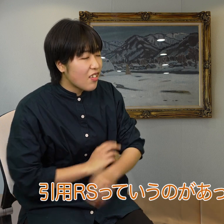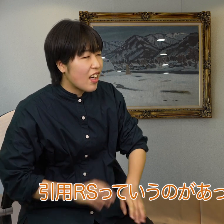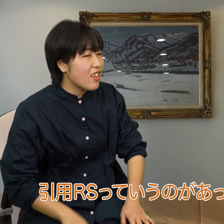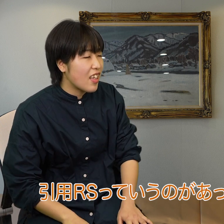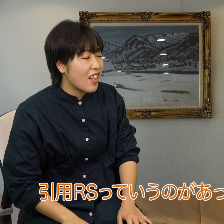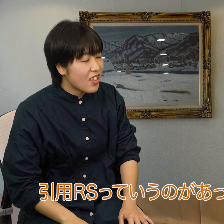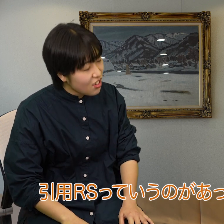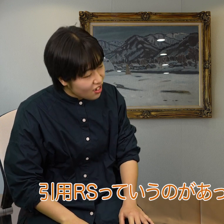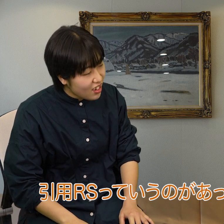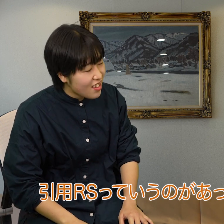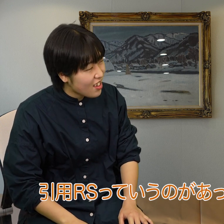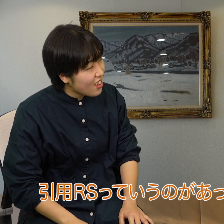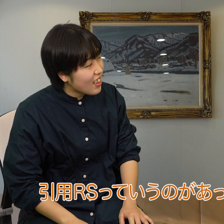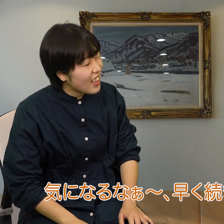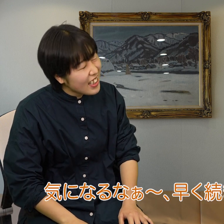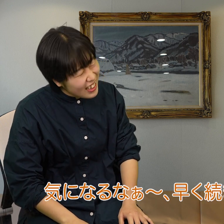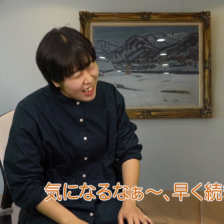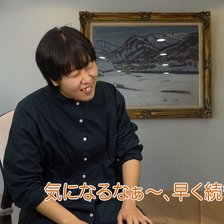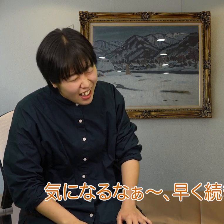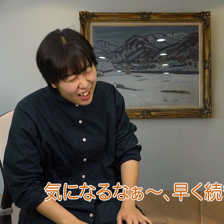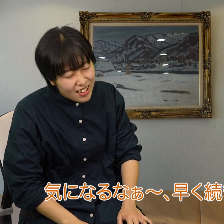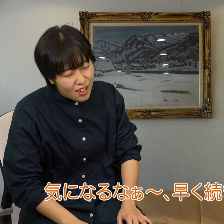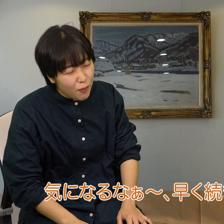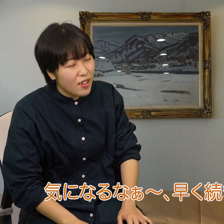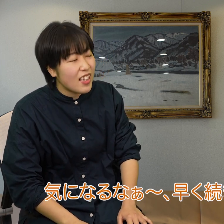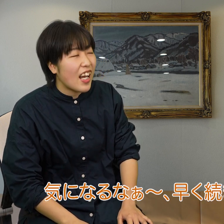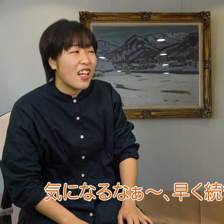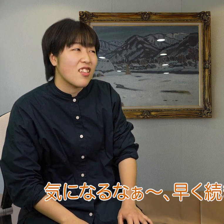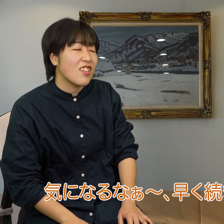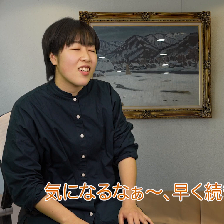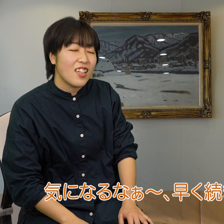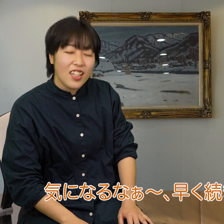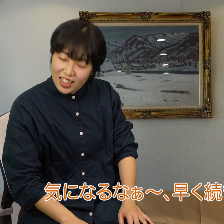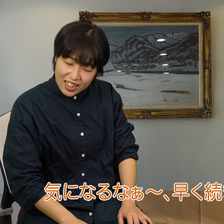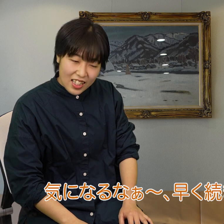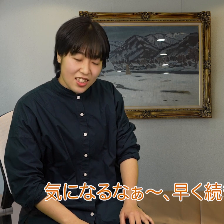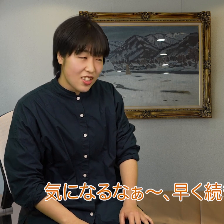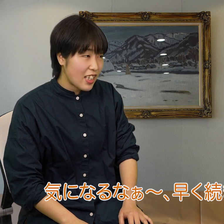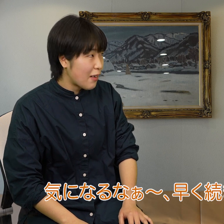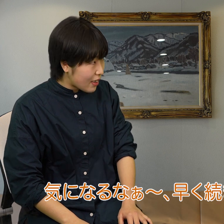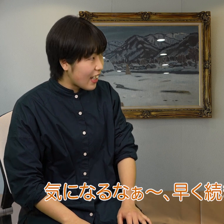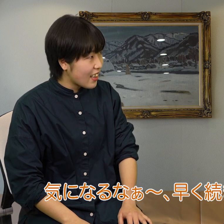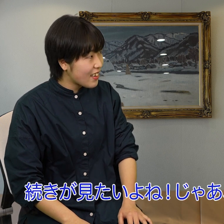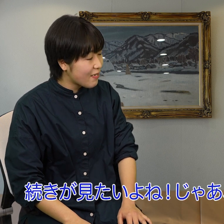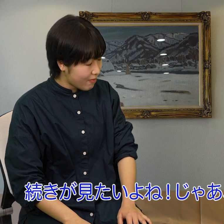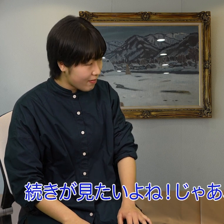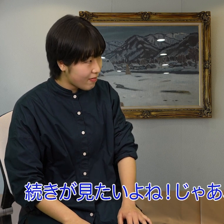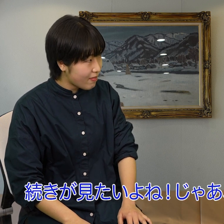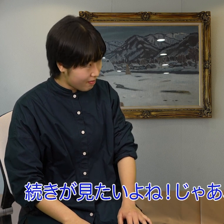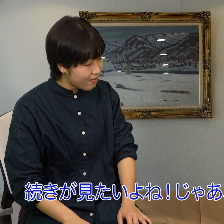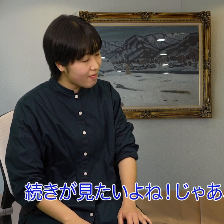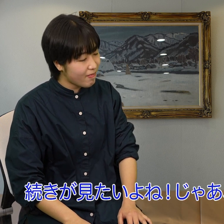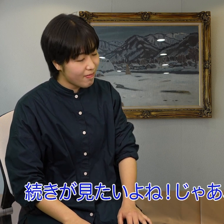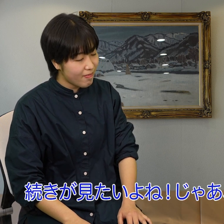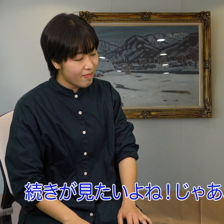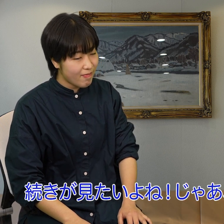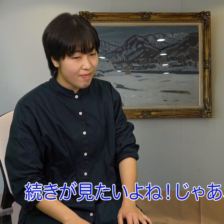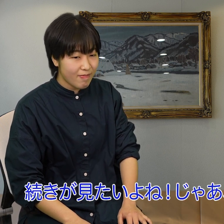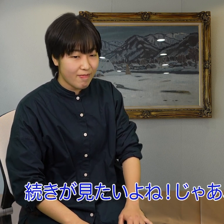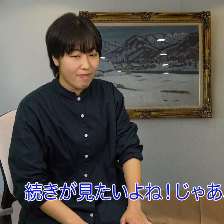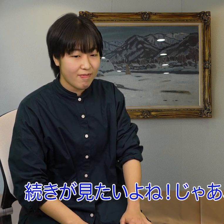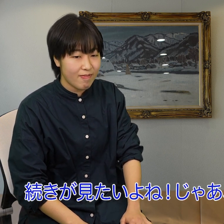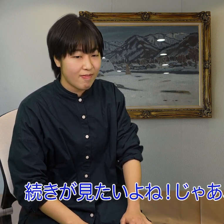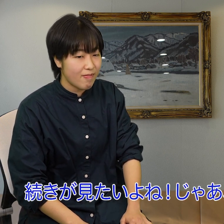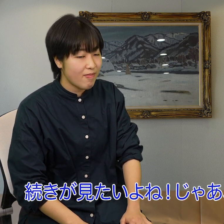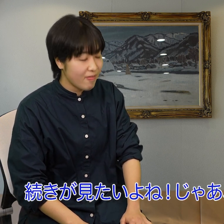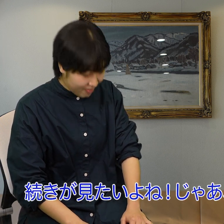ていうのがあって、その続きが気になるなと思って、早く続きが見たい。 続きが見たいよね。